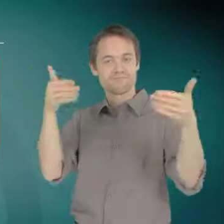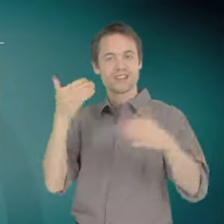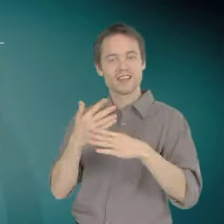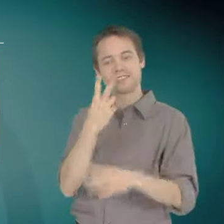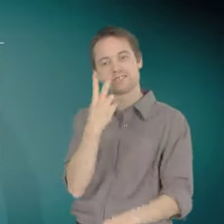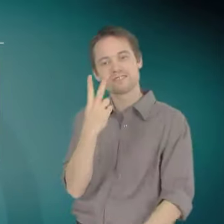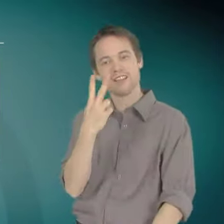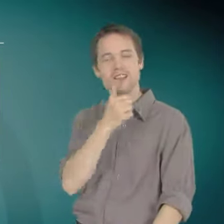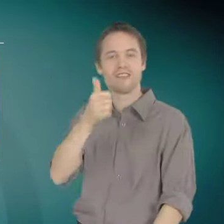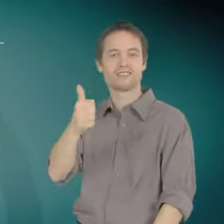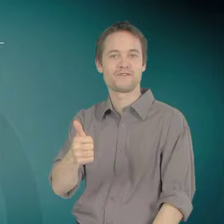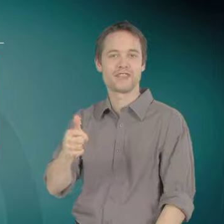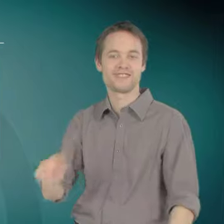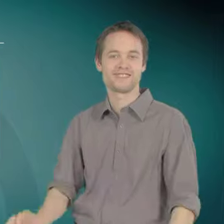internet den advent zu genießen